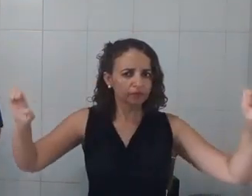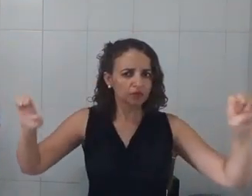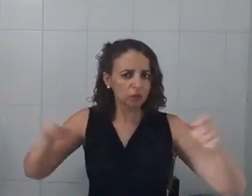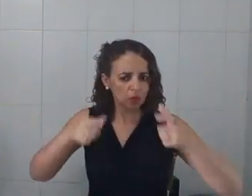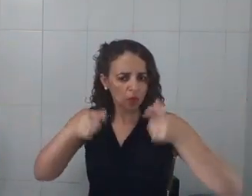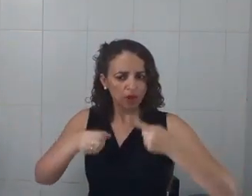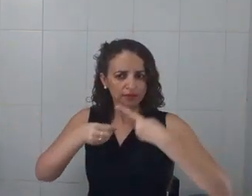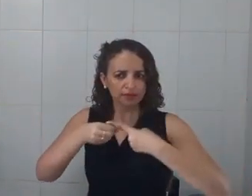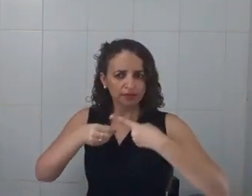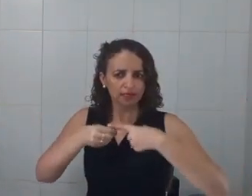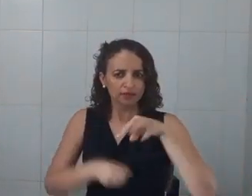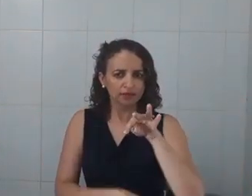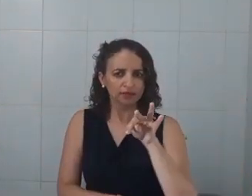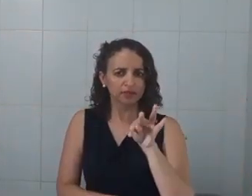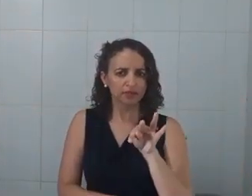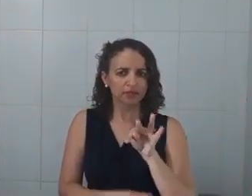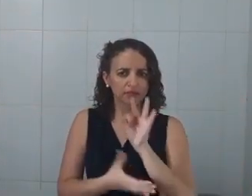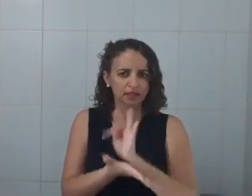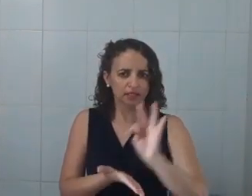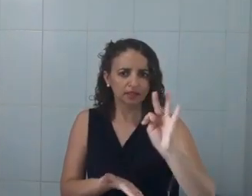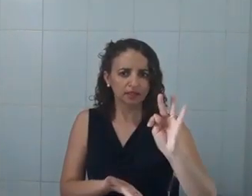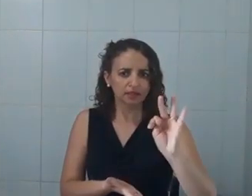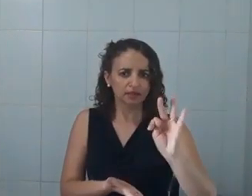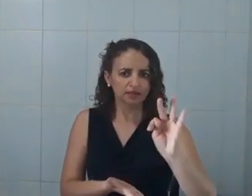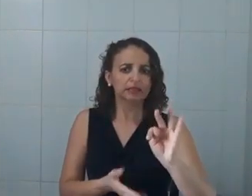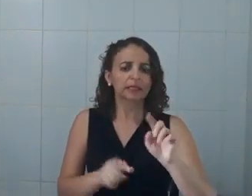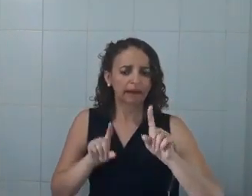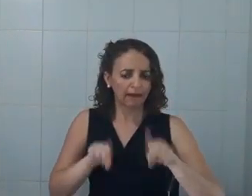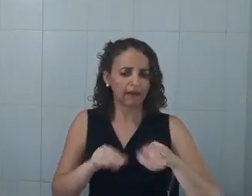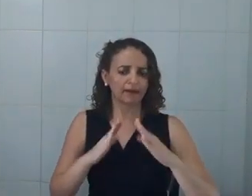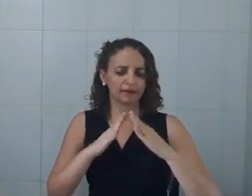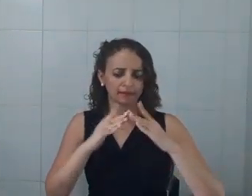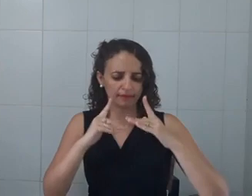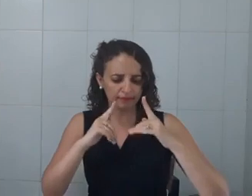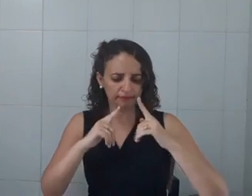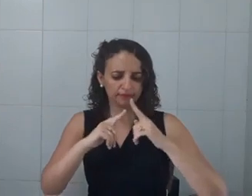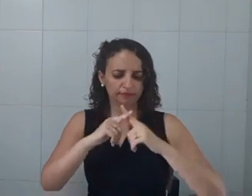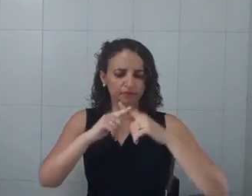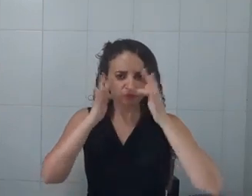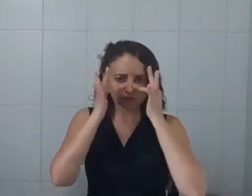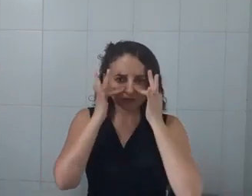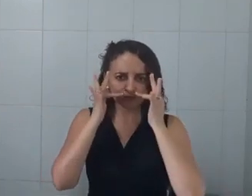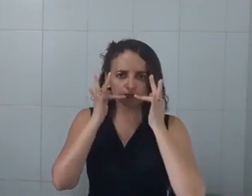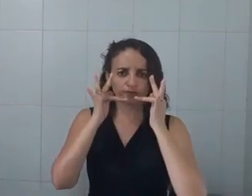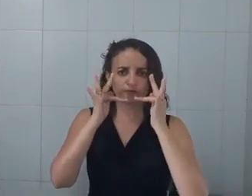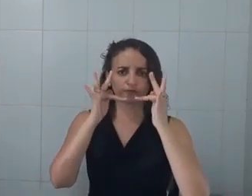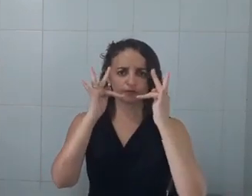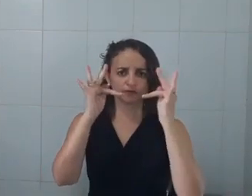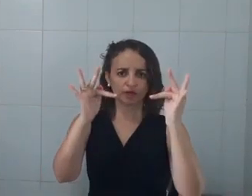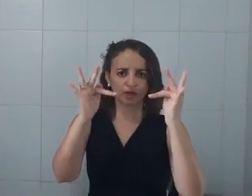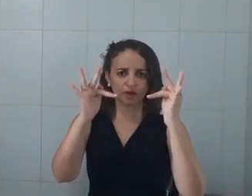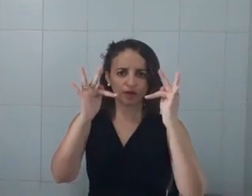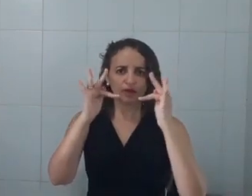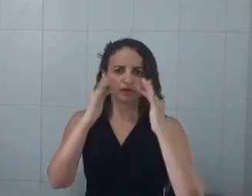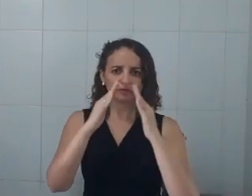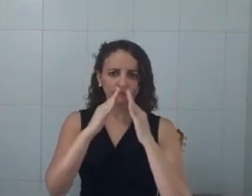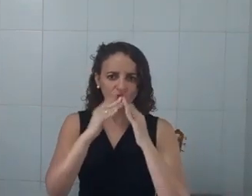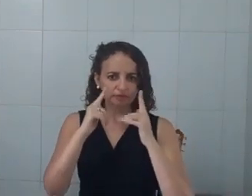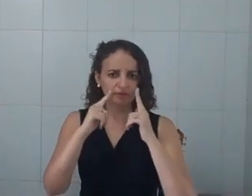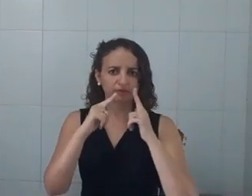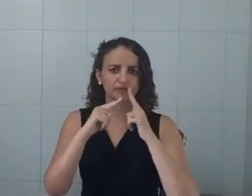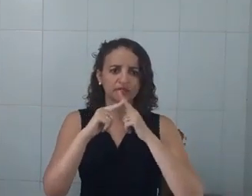a fidelidade daquela igreja. Era uma igreja que se encontrava fiel, era uma igreja que, apesar